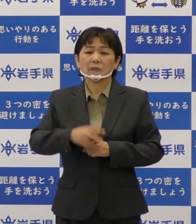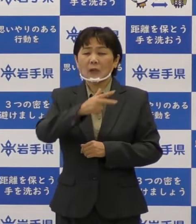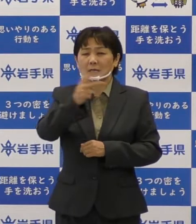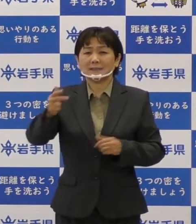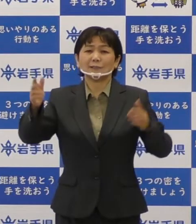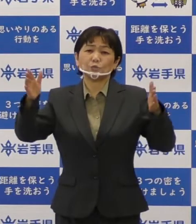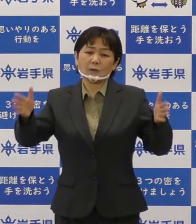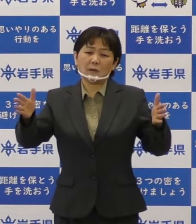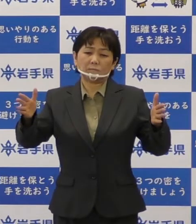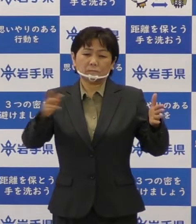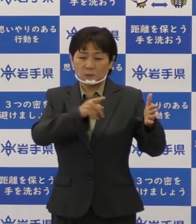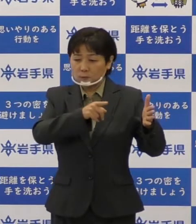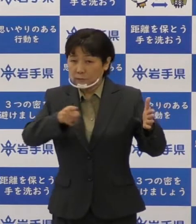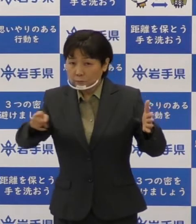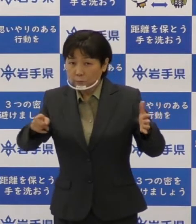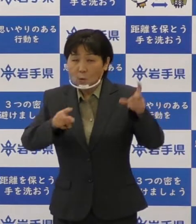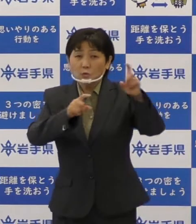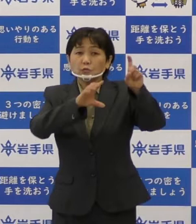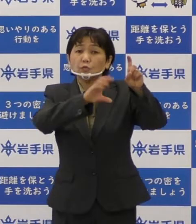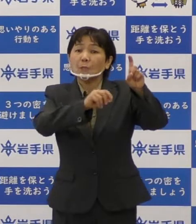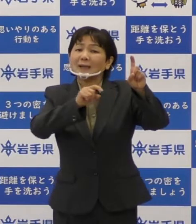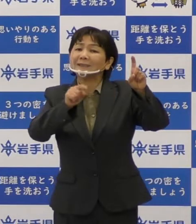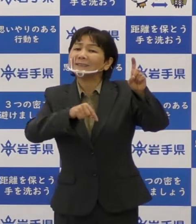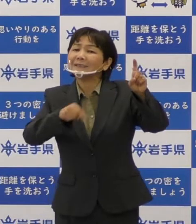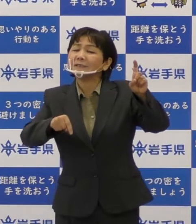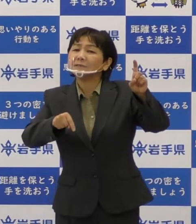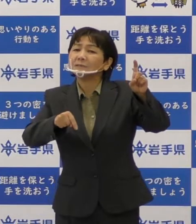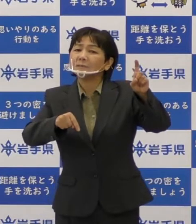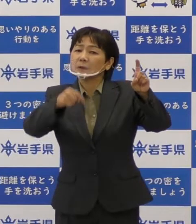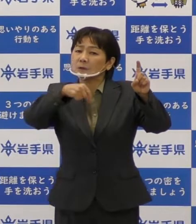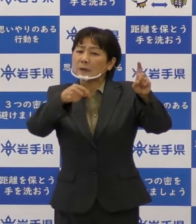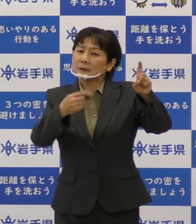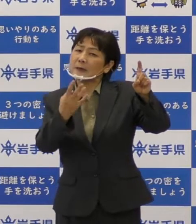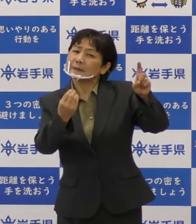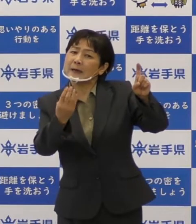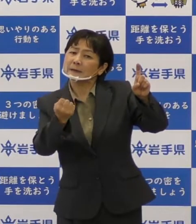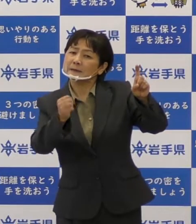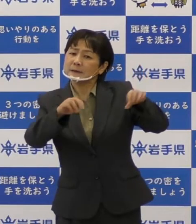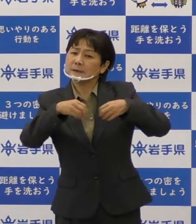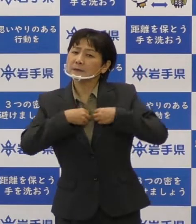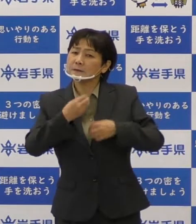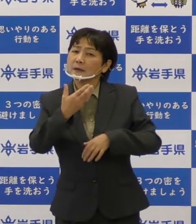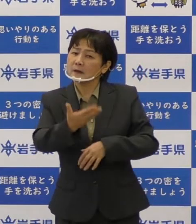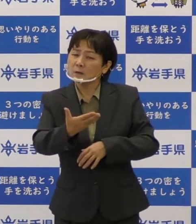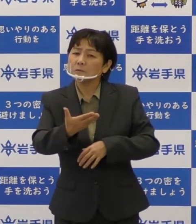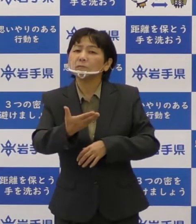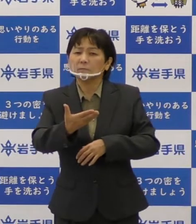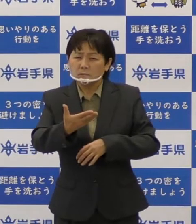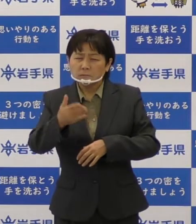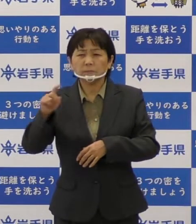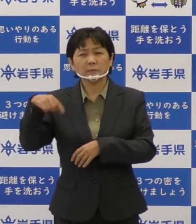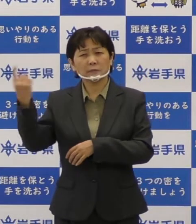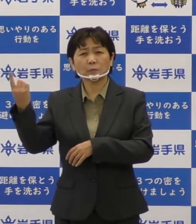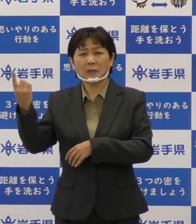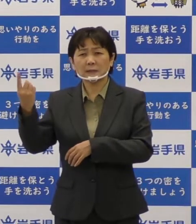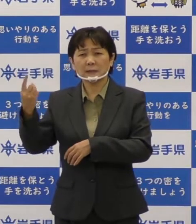万人あたりの感染者数では、宮城県が今日本で一番多い数